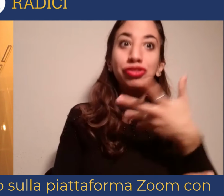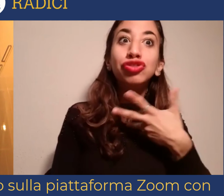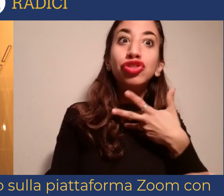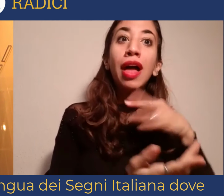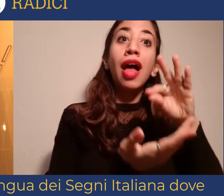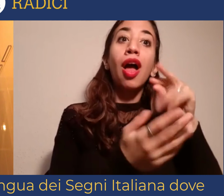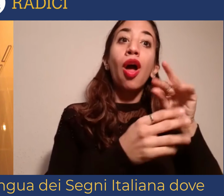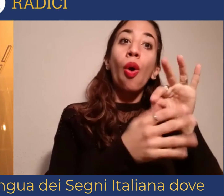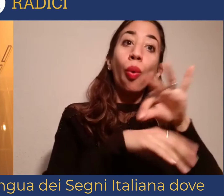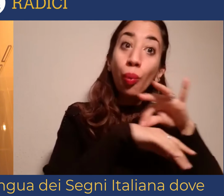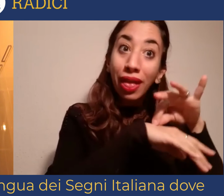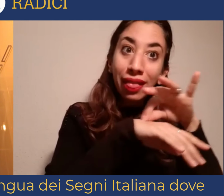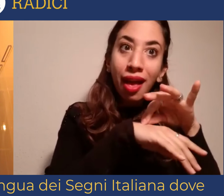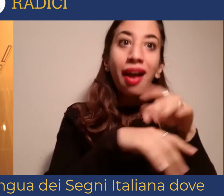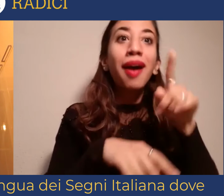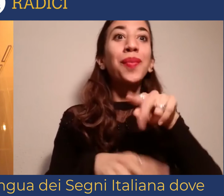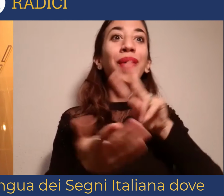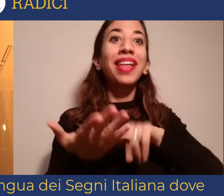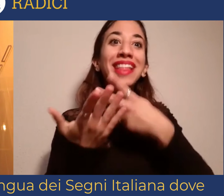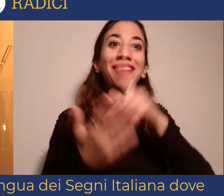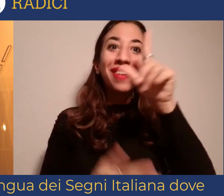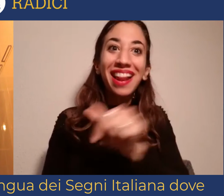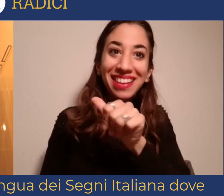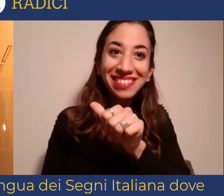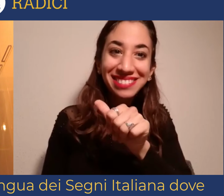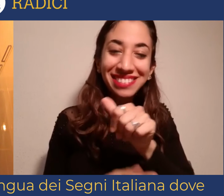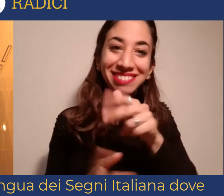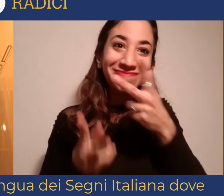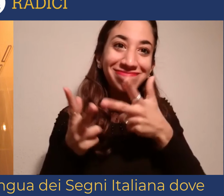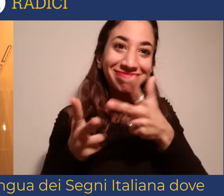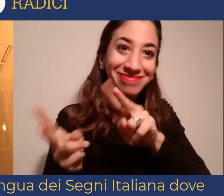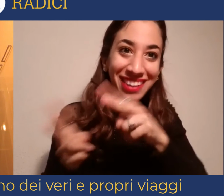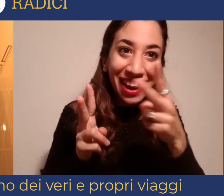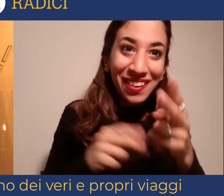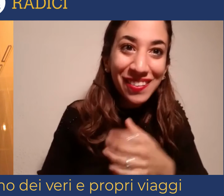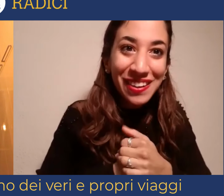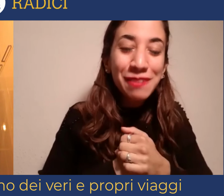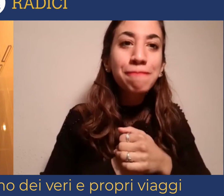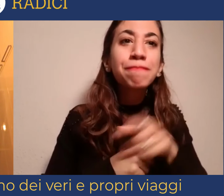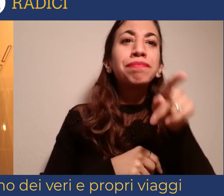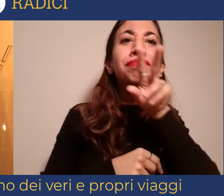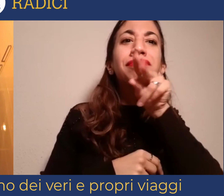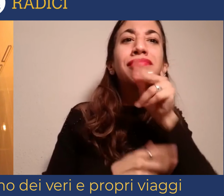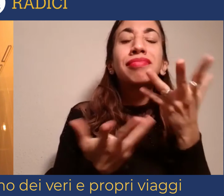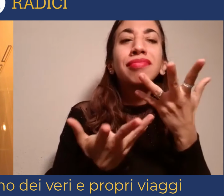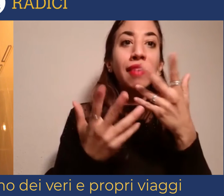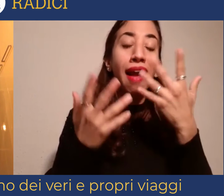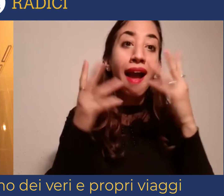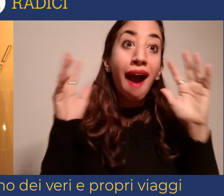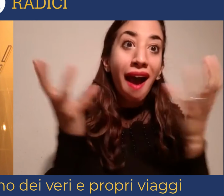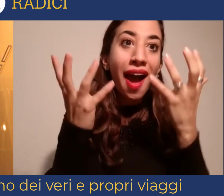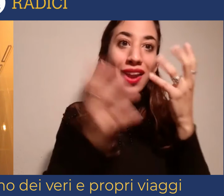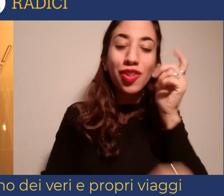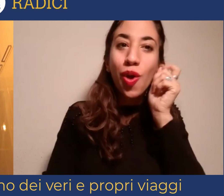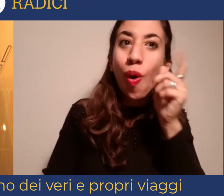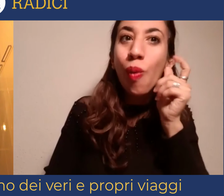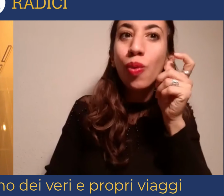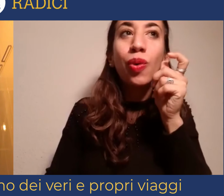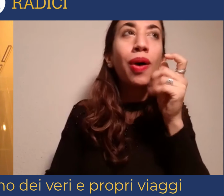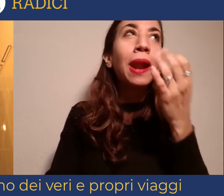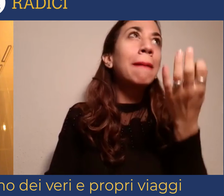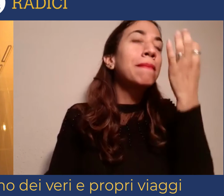guida e un interprete della lingua dei segni italiana, dove parleremo di arte, cultura, dove faremo dei veri e propri viaggi